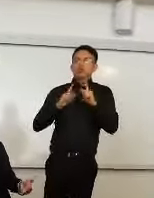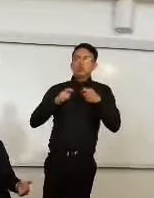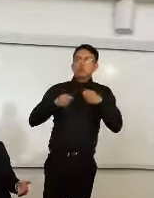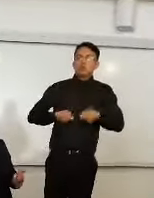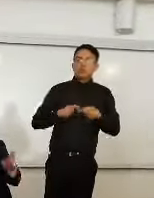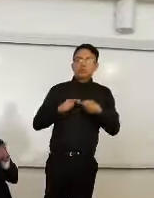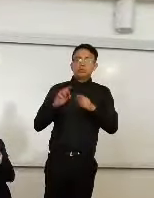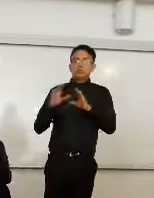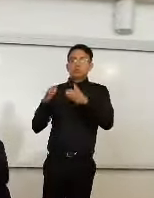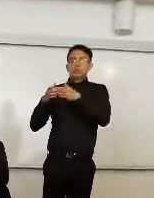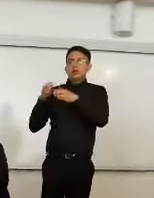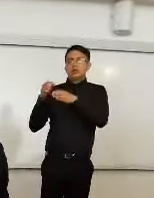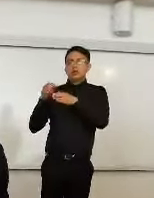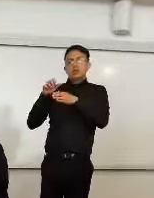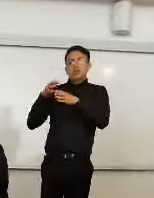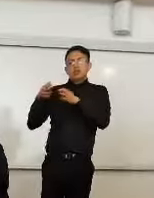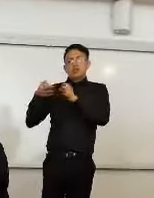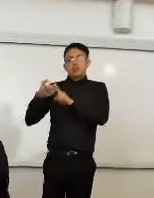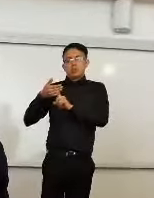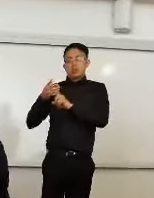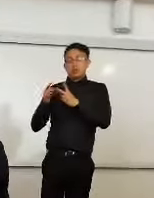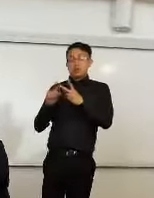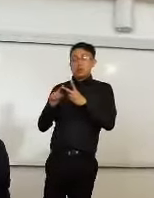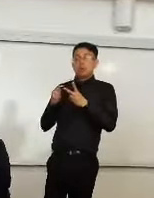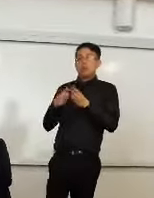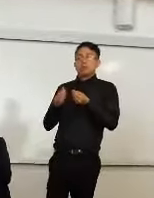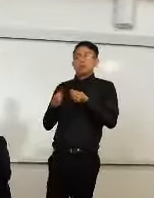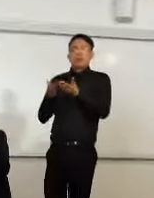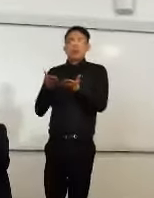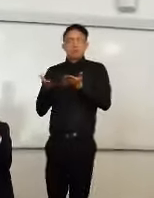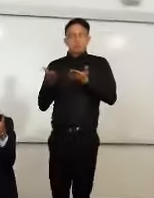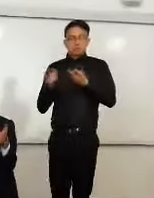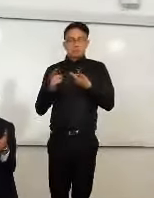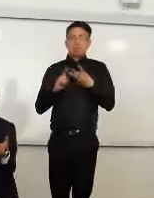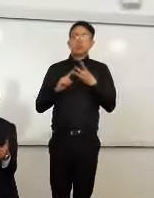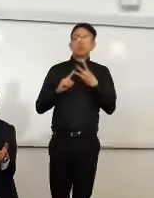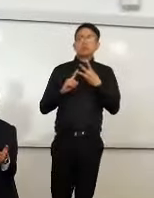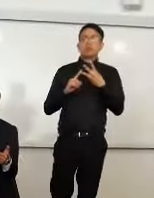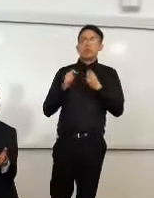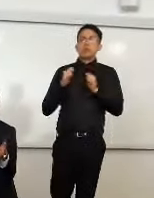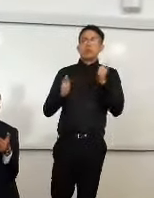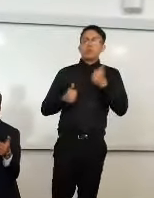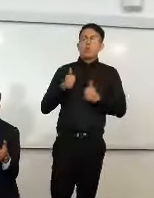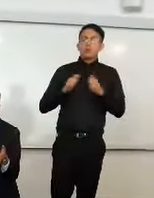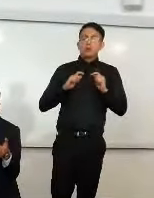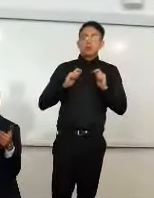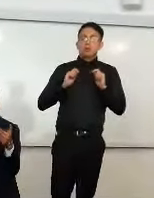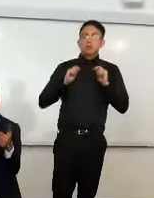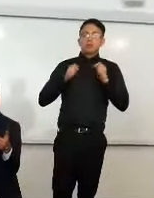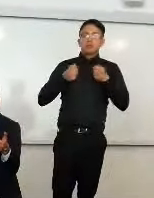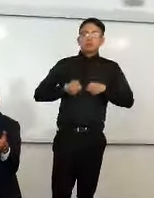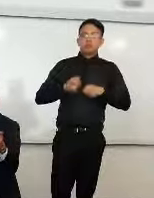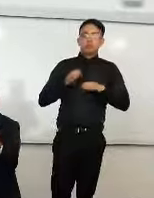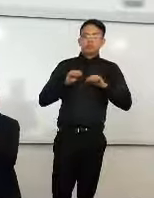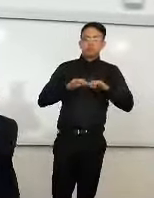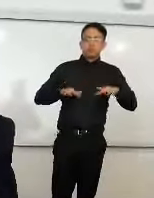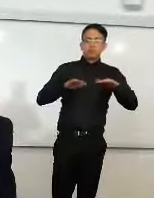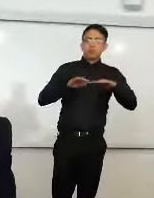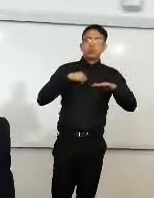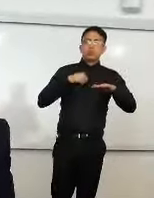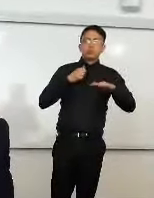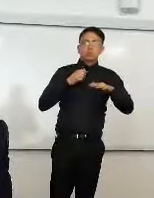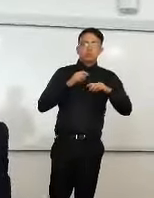el asegurador? ¿Qué rol cumple el prestador del servicio? ¿Cuál es el rol que puede cumplir en el marco del sistema la entidad territorial de salud